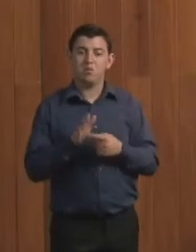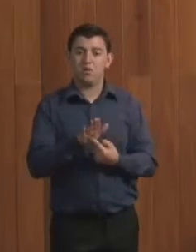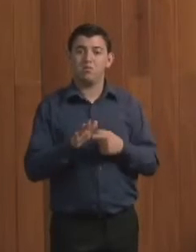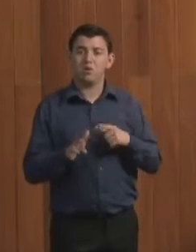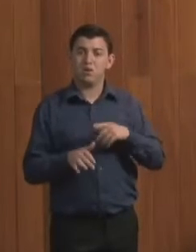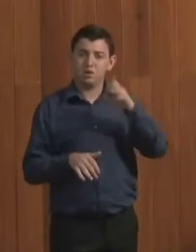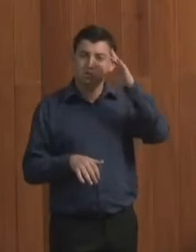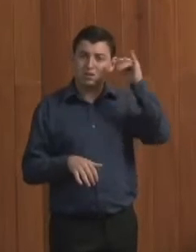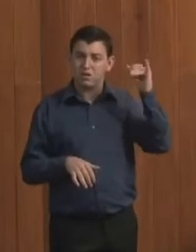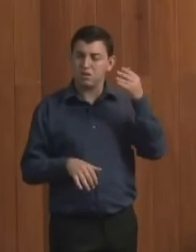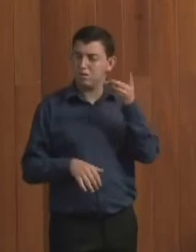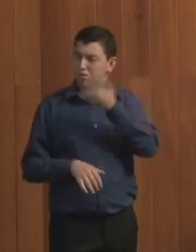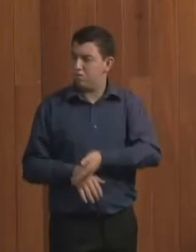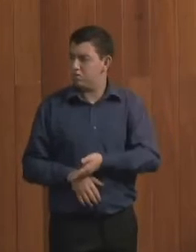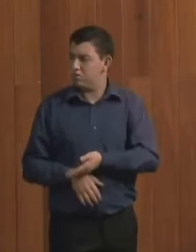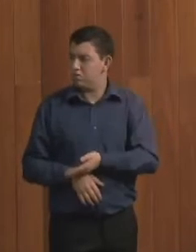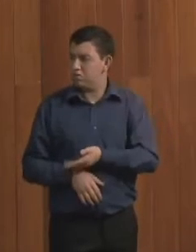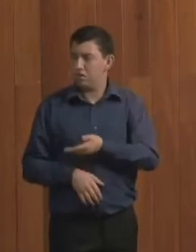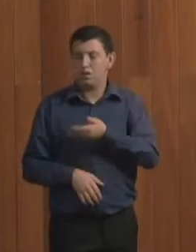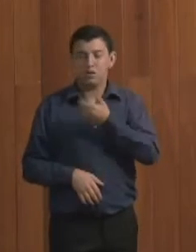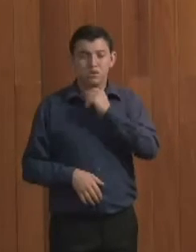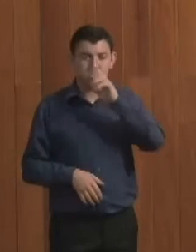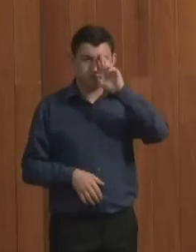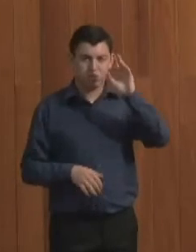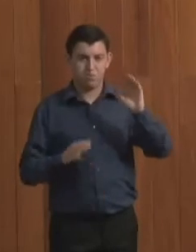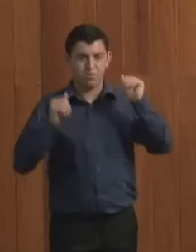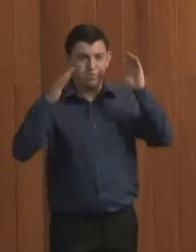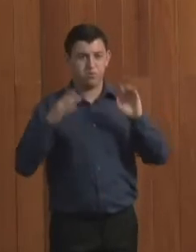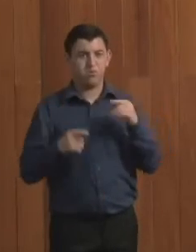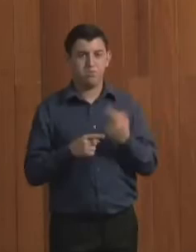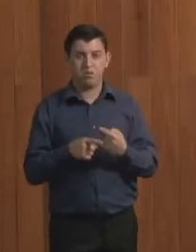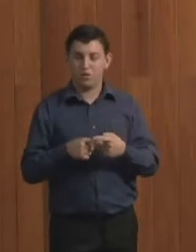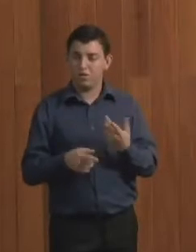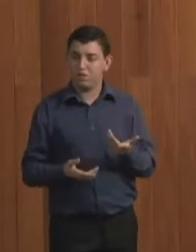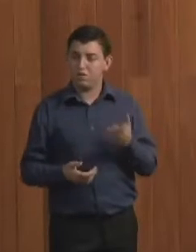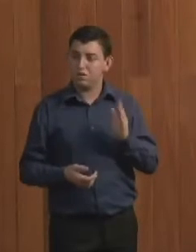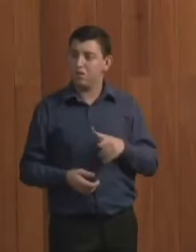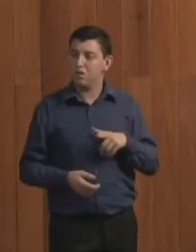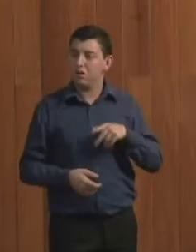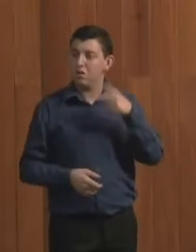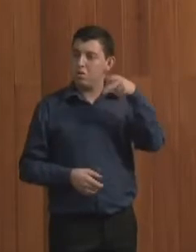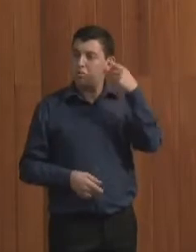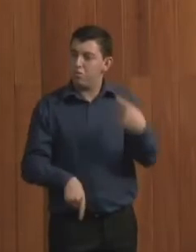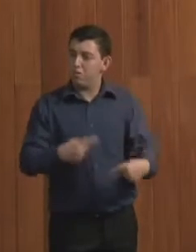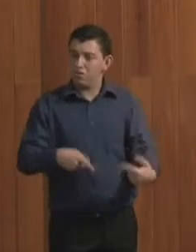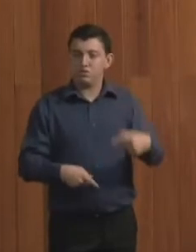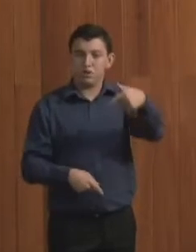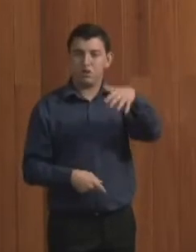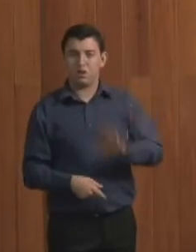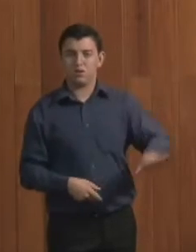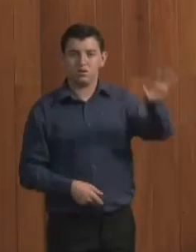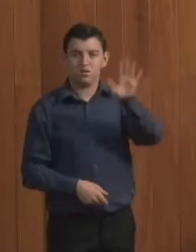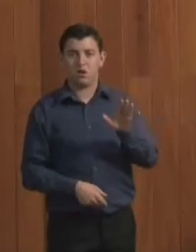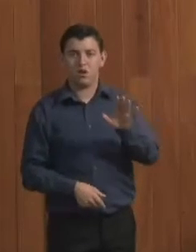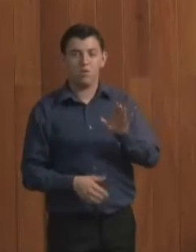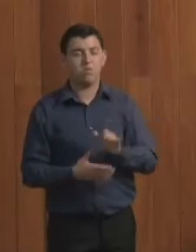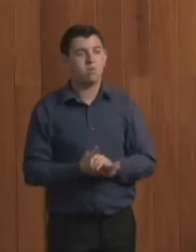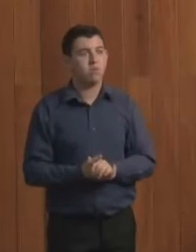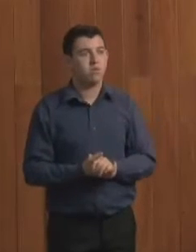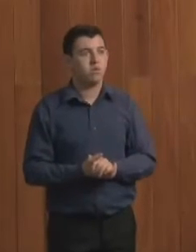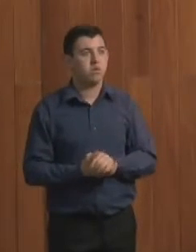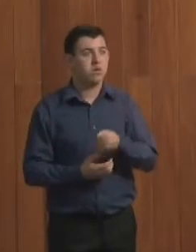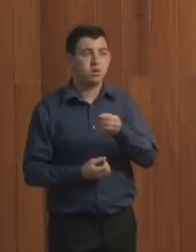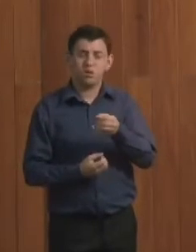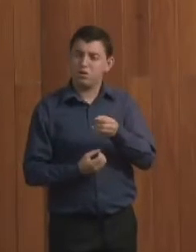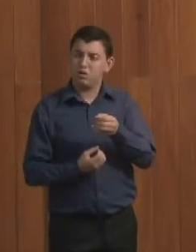alguém não tenha ainda lido, já existe uma política nacional que institui e das